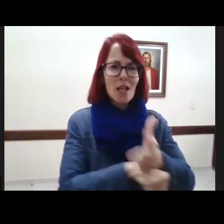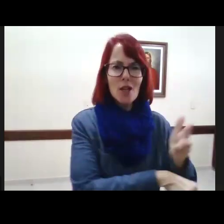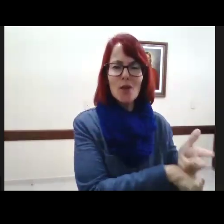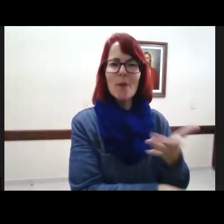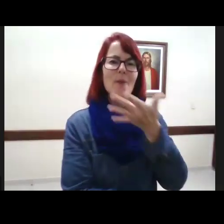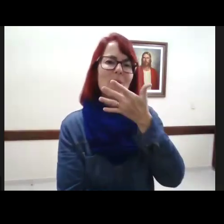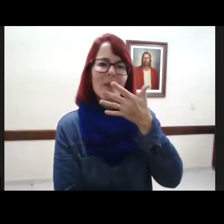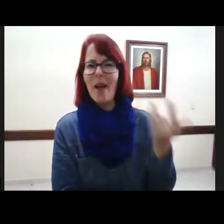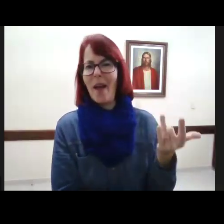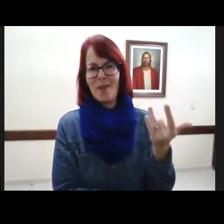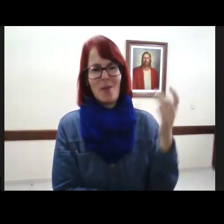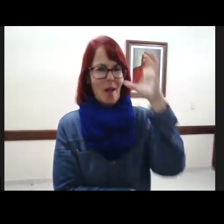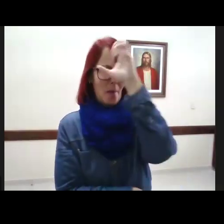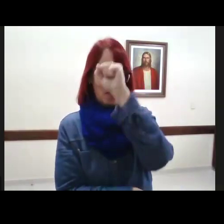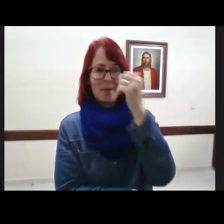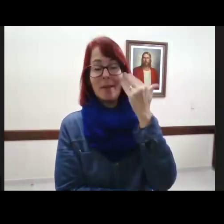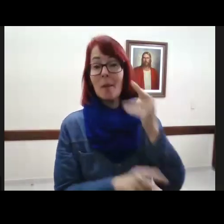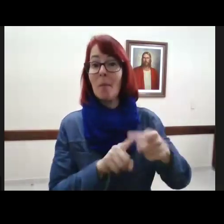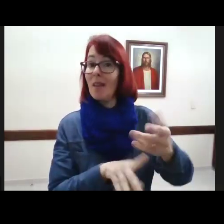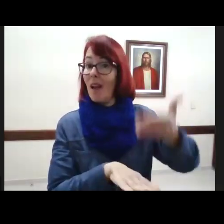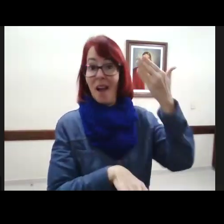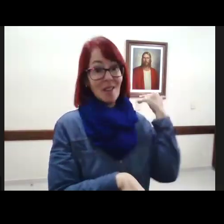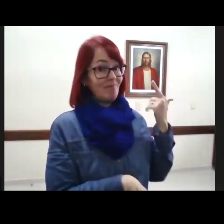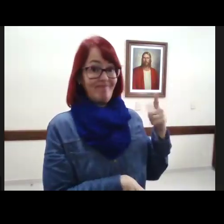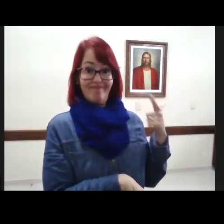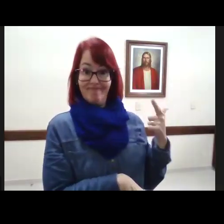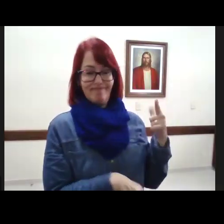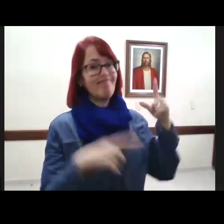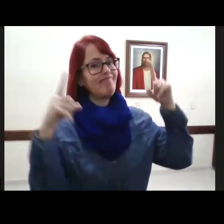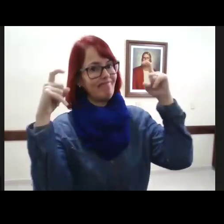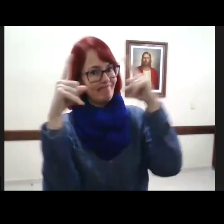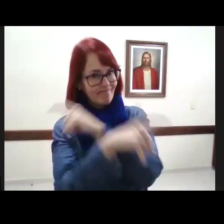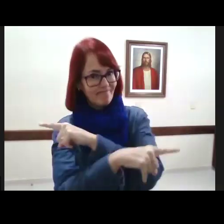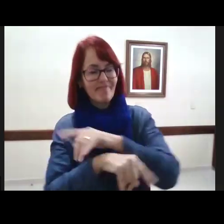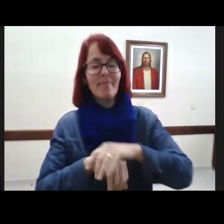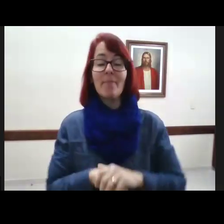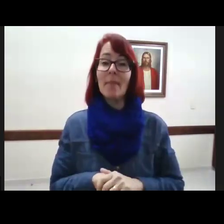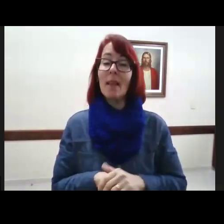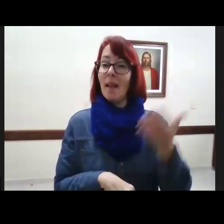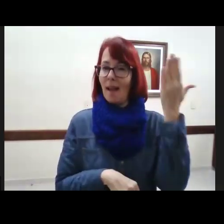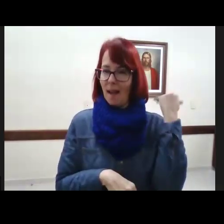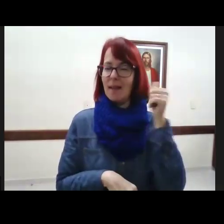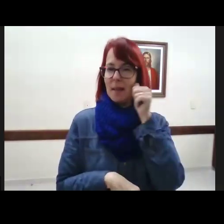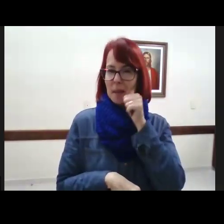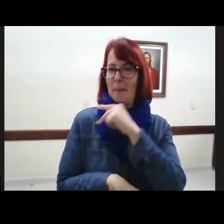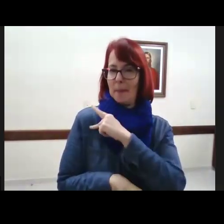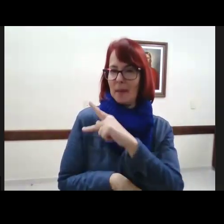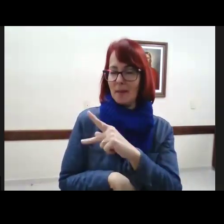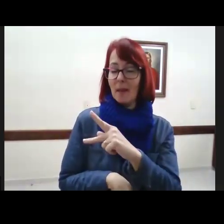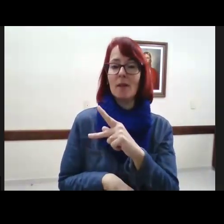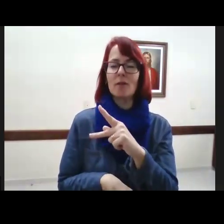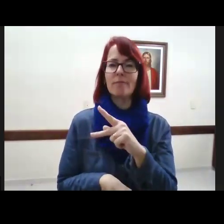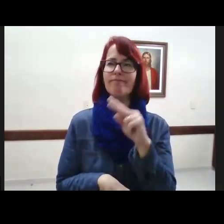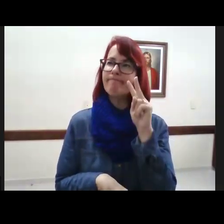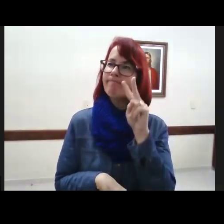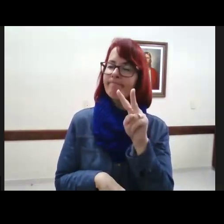fácil. Mas naquela época não era. E aí essa irmã, ela era muito caro, né?